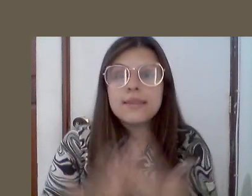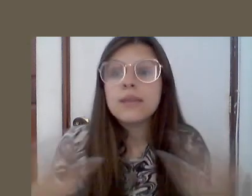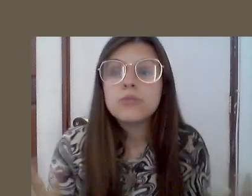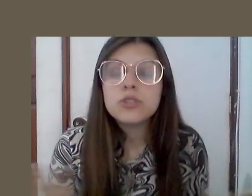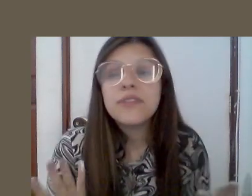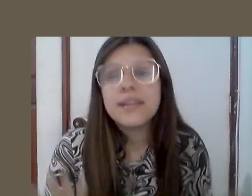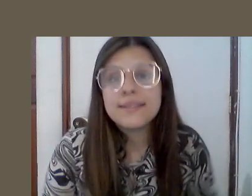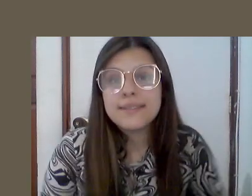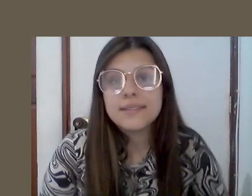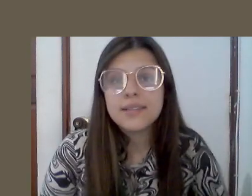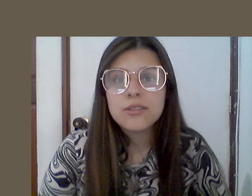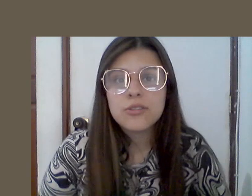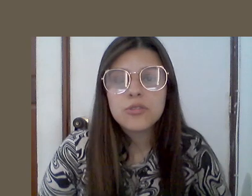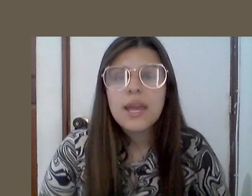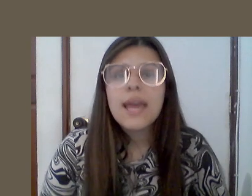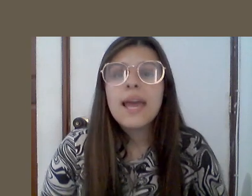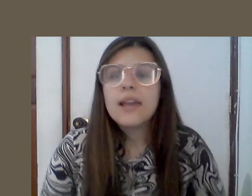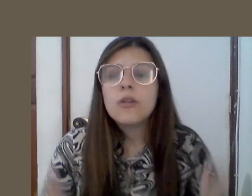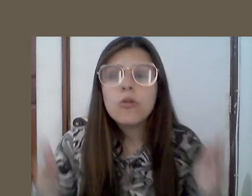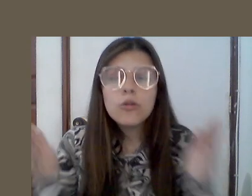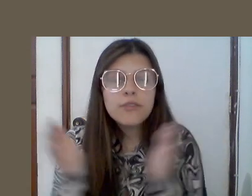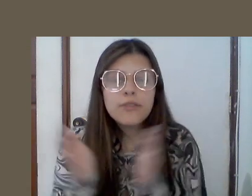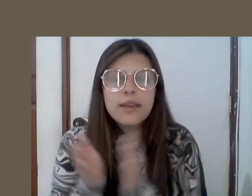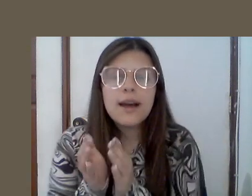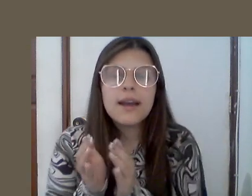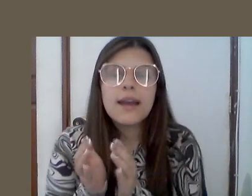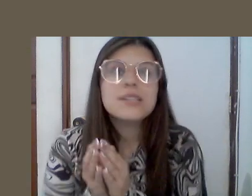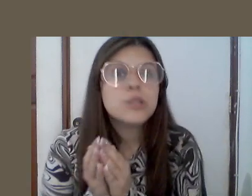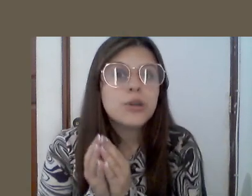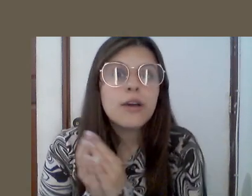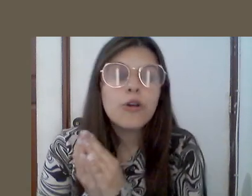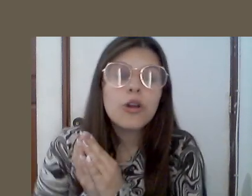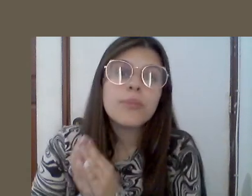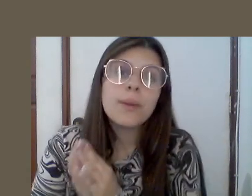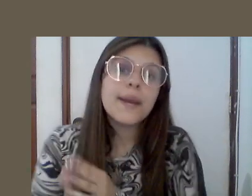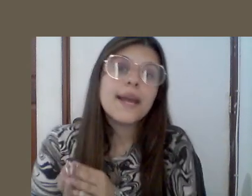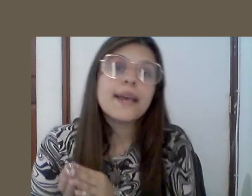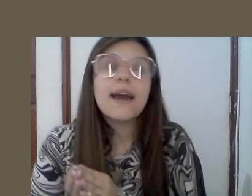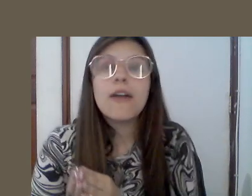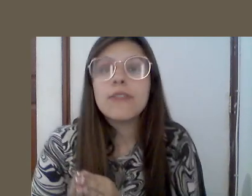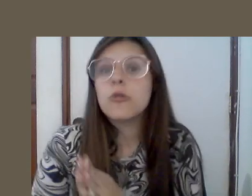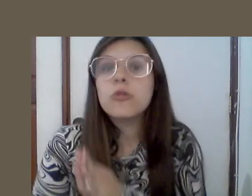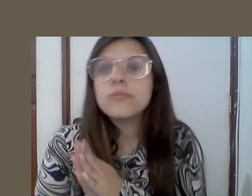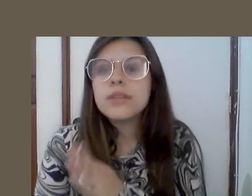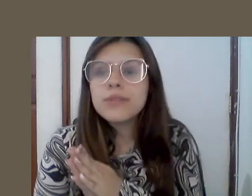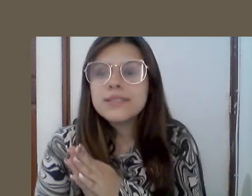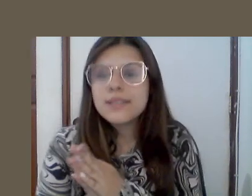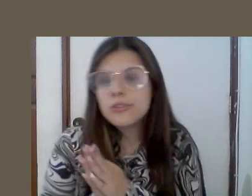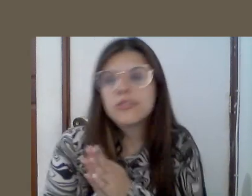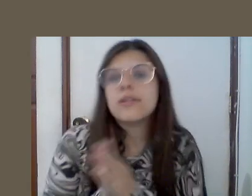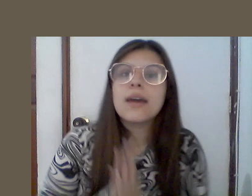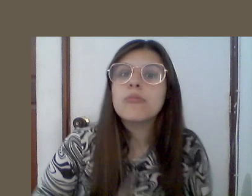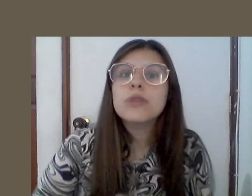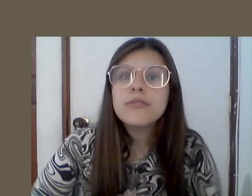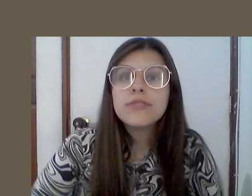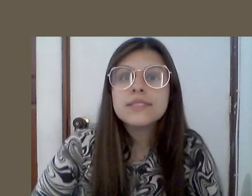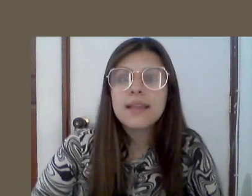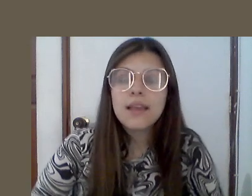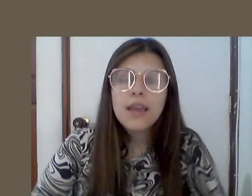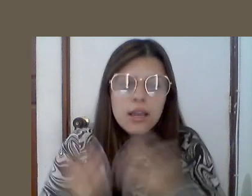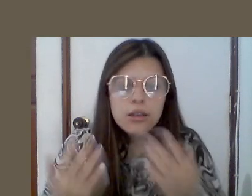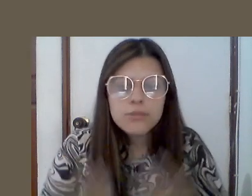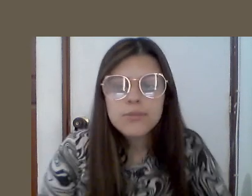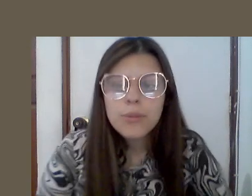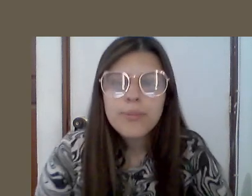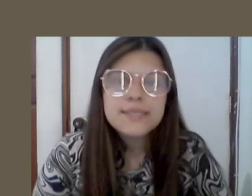Colombia tenemos diferentes acentos. El unificar a toda Colombia para que hable un mismo acento sería muy